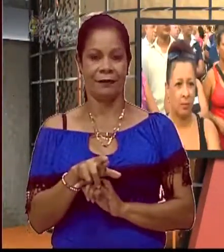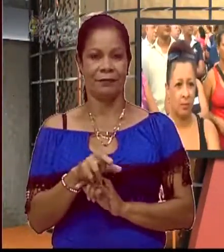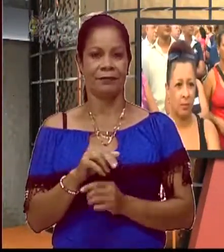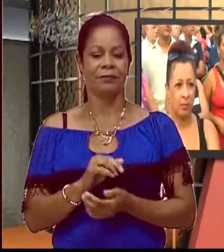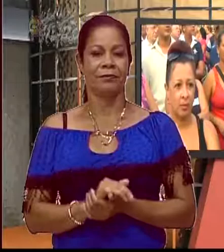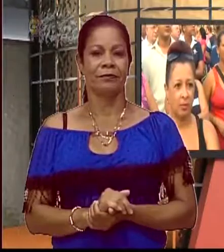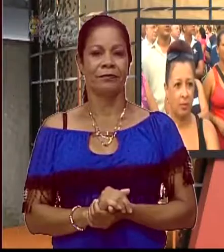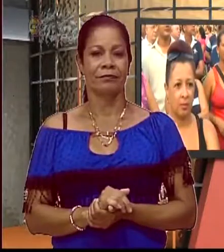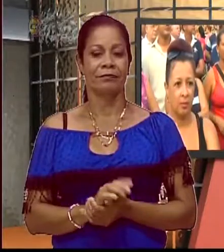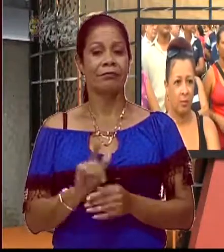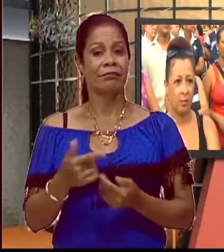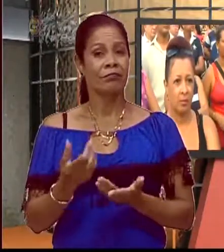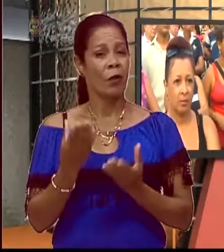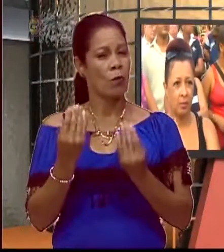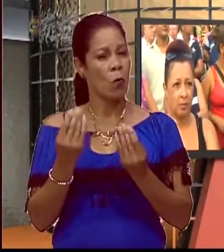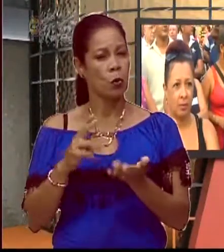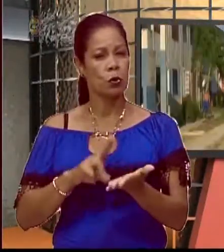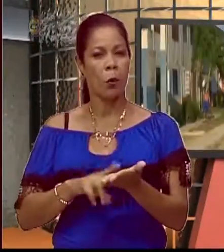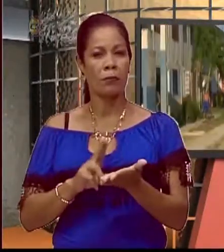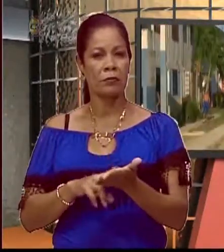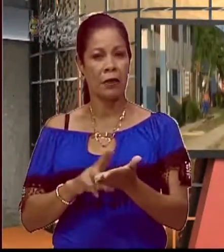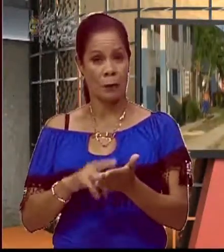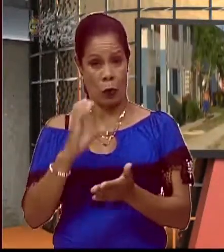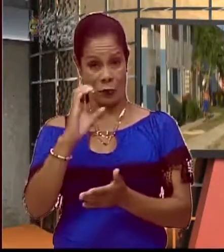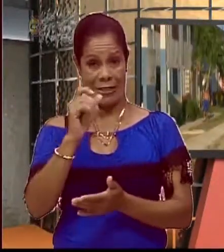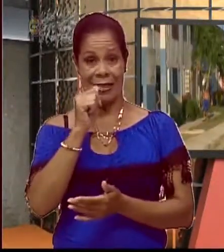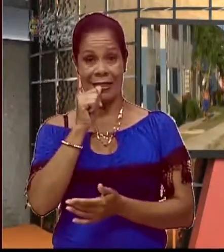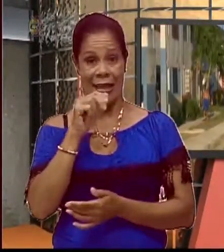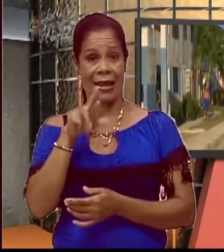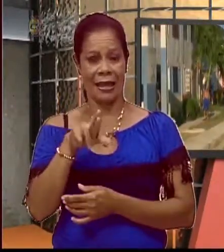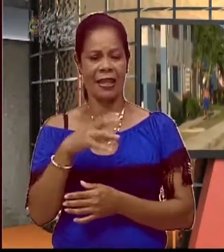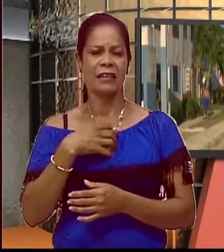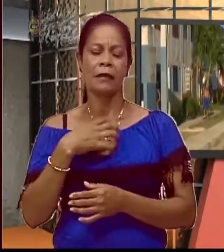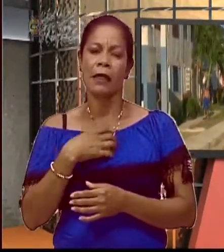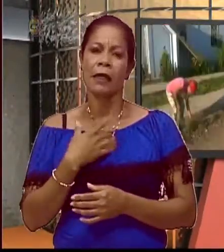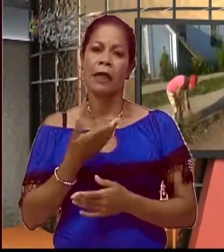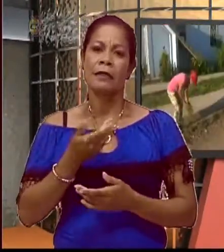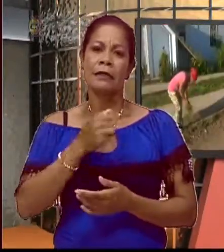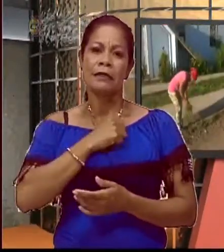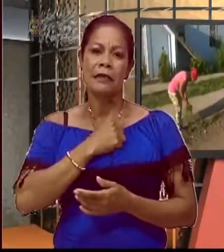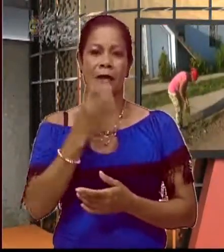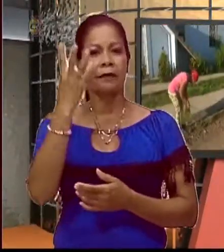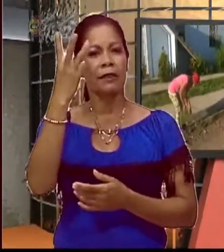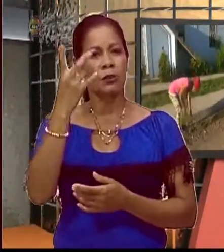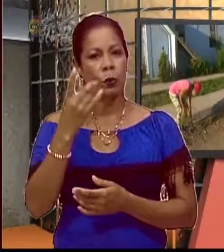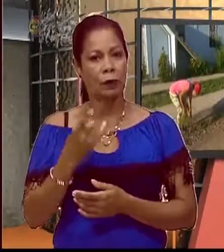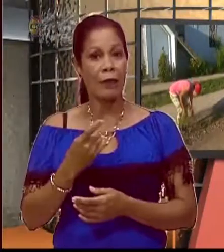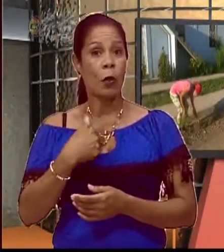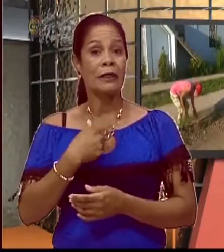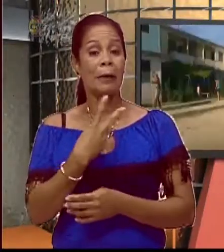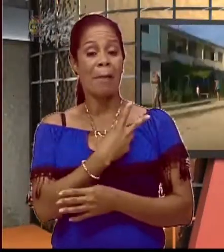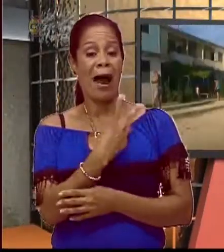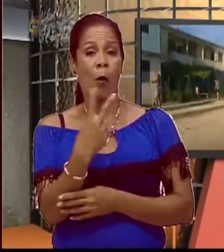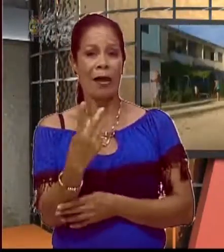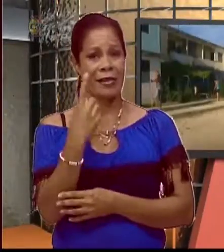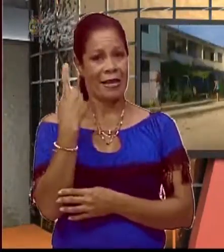La membresía sederista mantiene la aspiración de conquistar la condición de vanguardia nacional y sede de